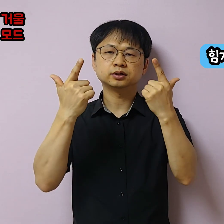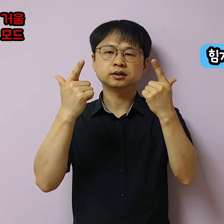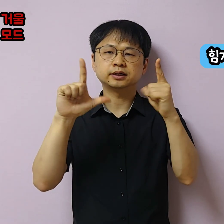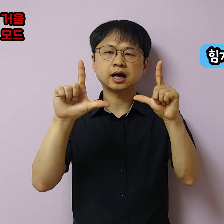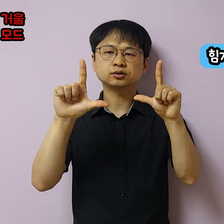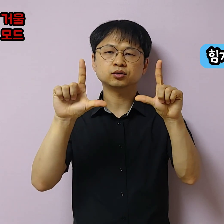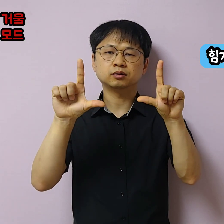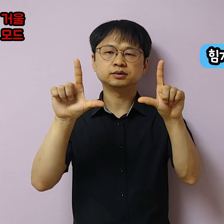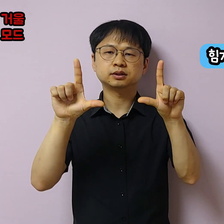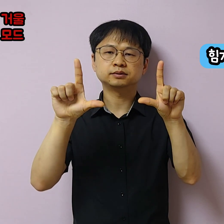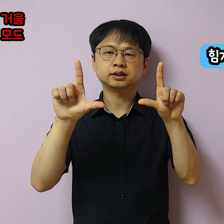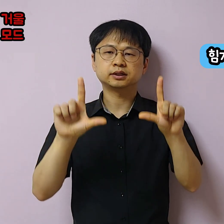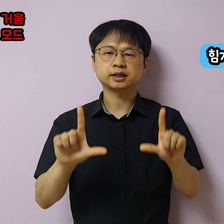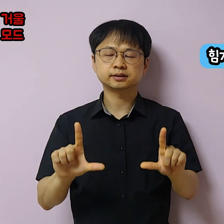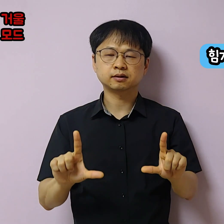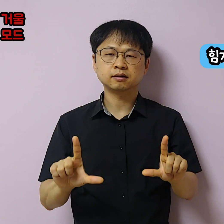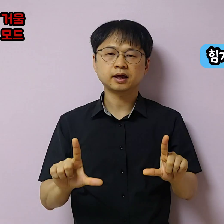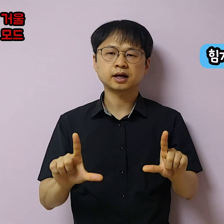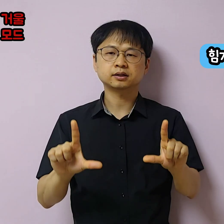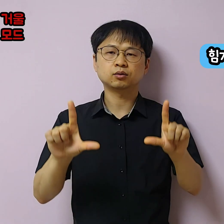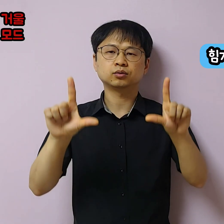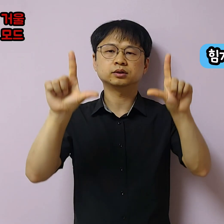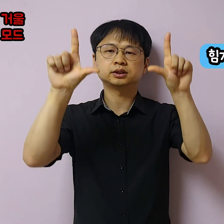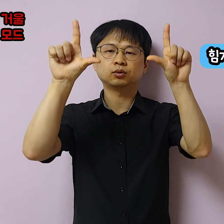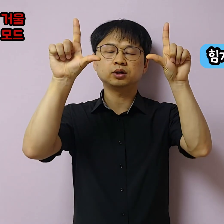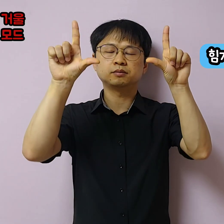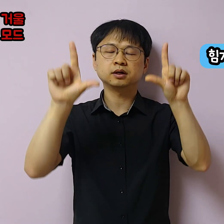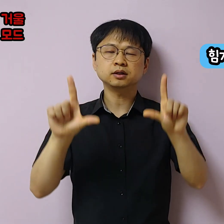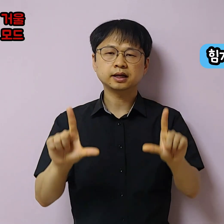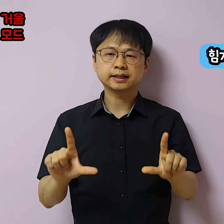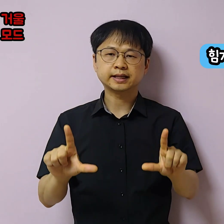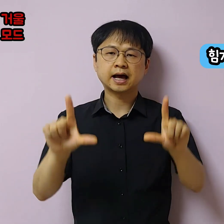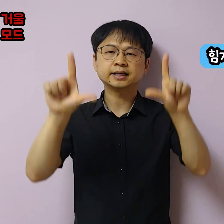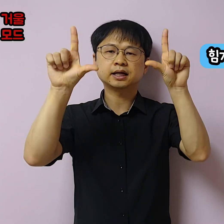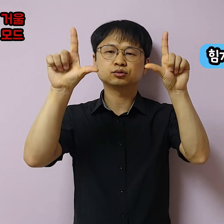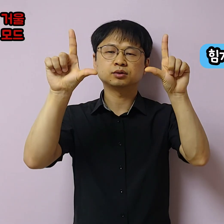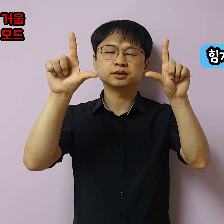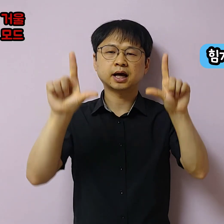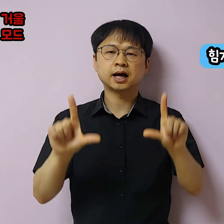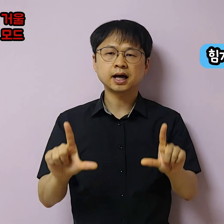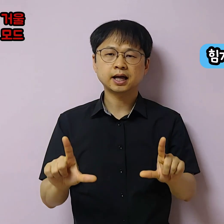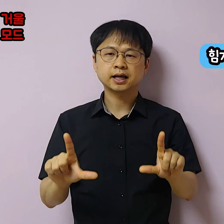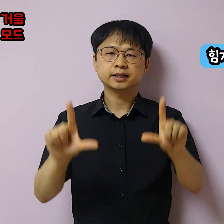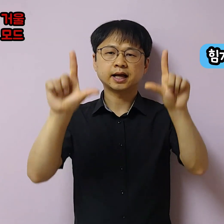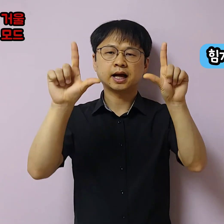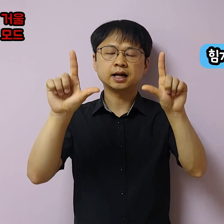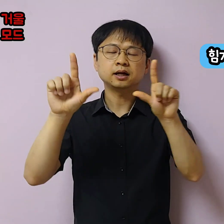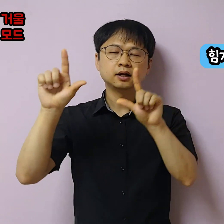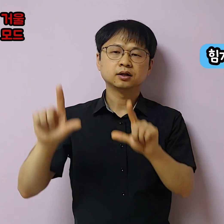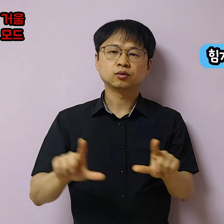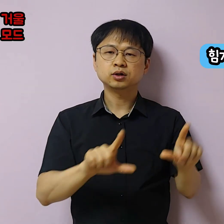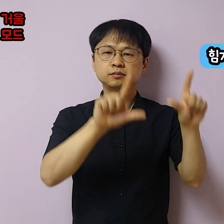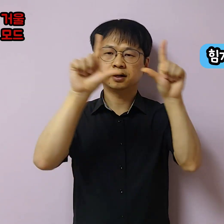수어는 양손 엄지검지를 이렇게 해서 해가 떠오르듯이 올리면 날이란 수어입니다. 날.